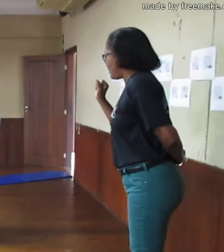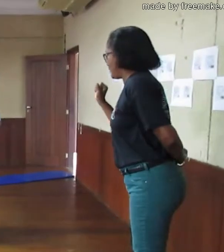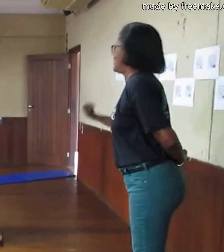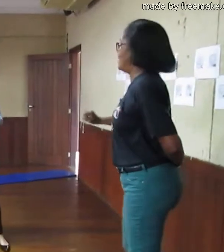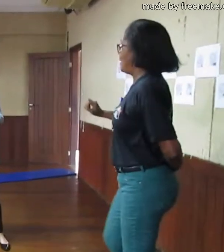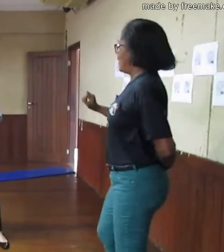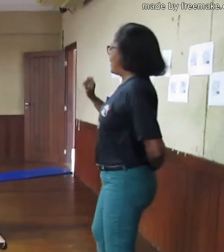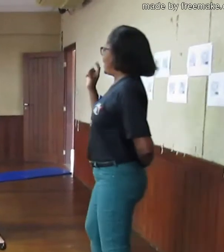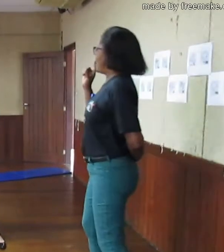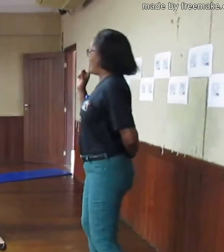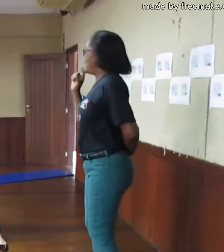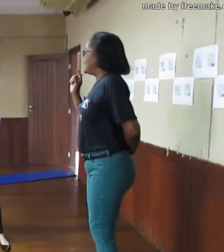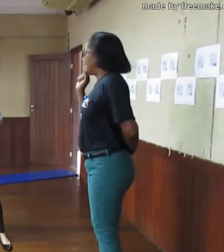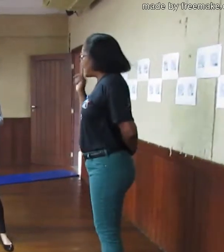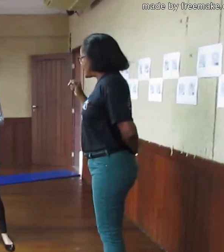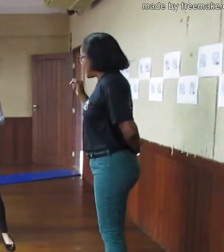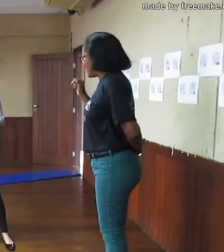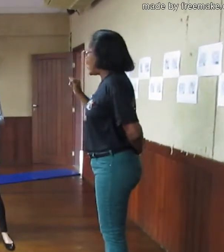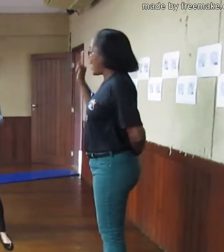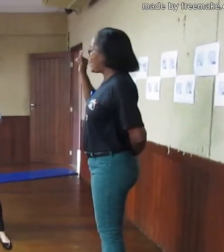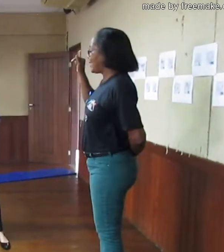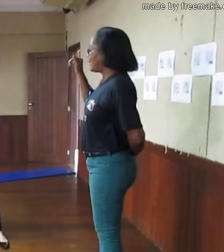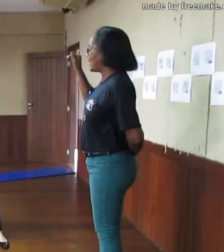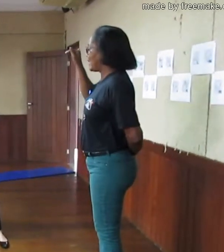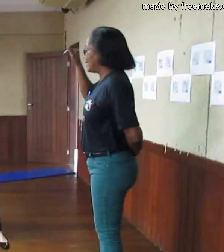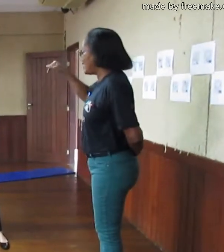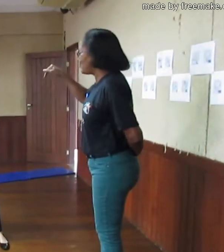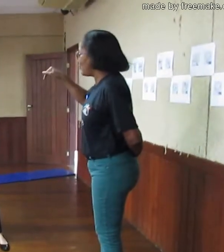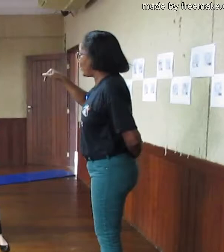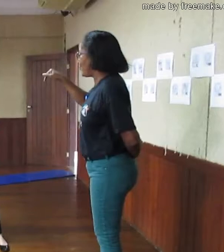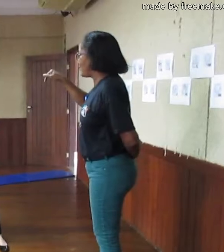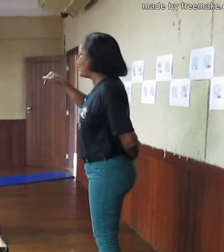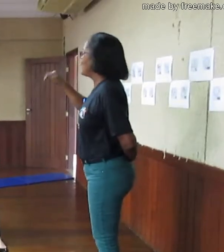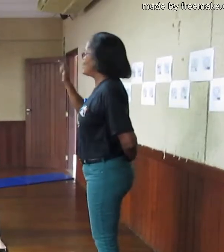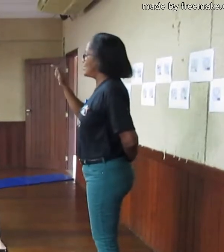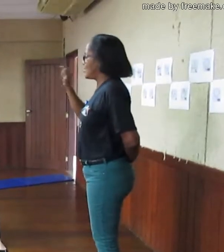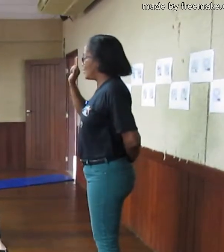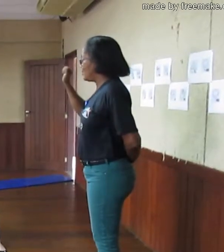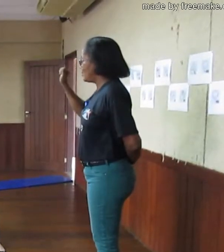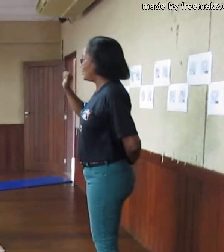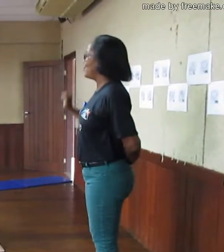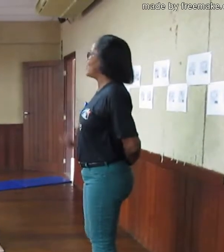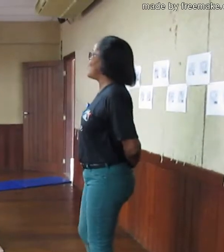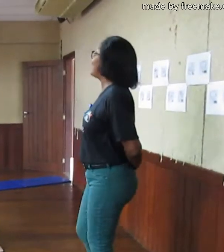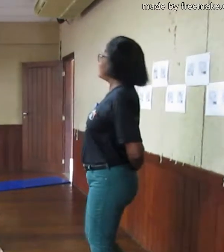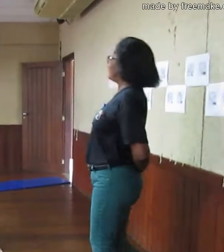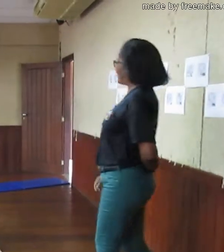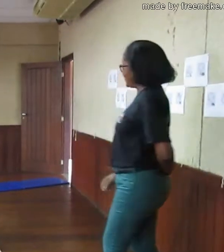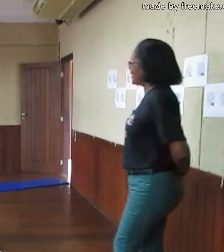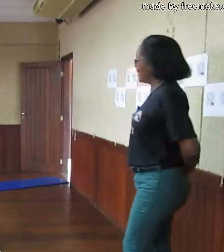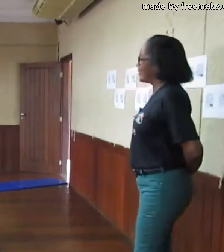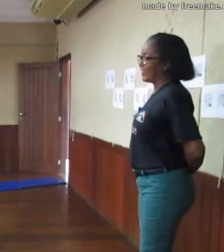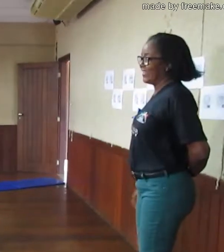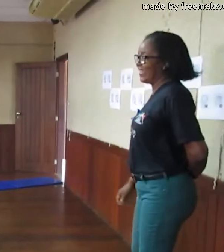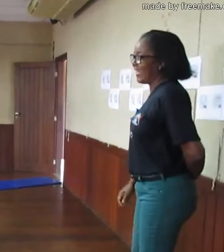de cada vez, sinalizar a palavra que tem dentro do envelope, utilizando o manual. O